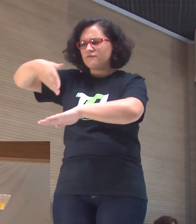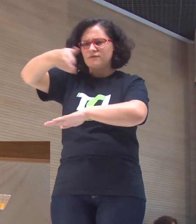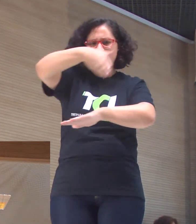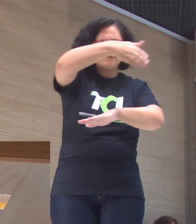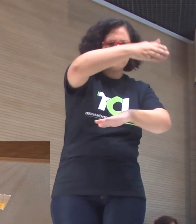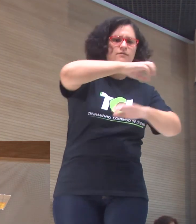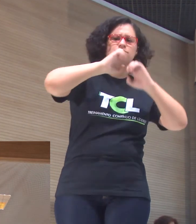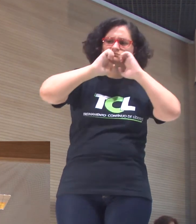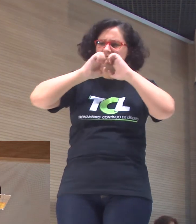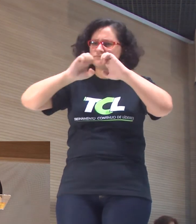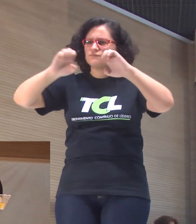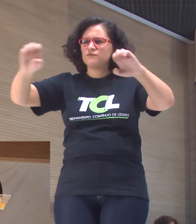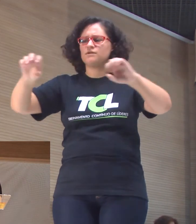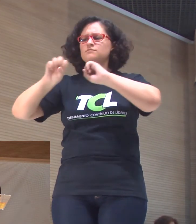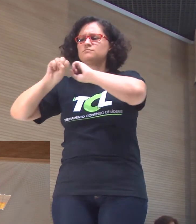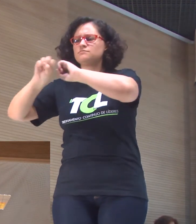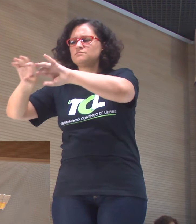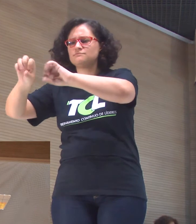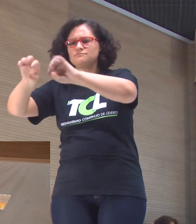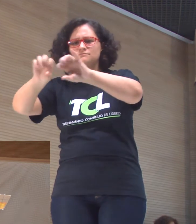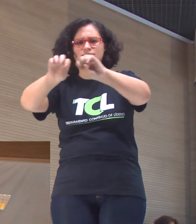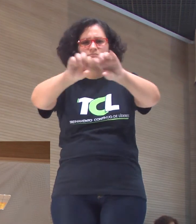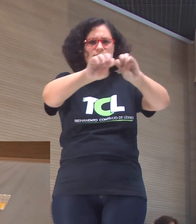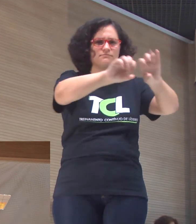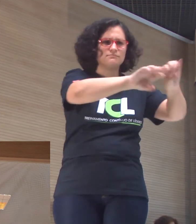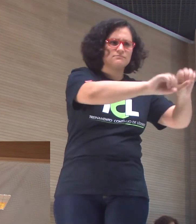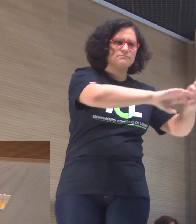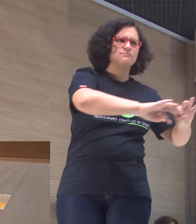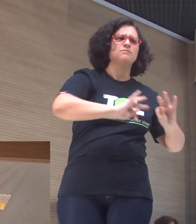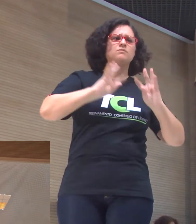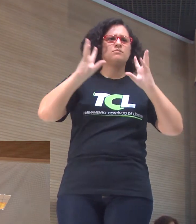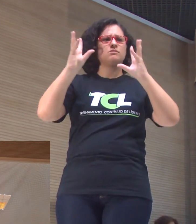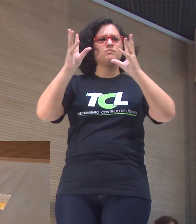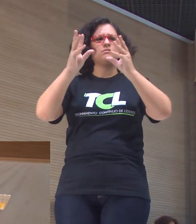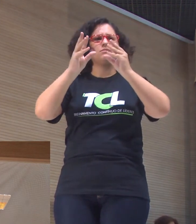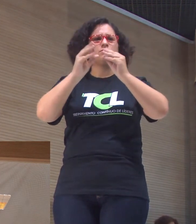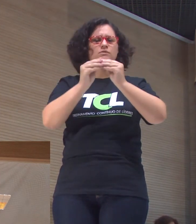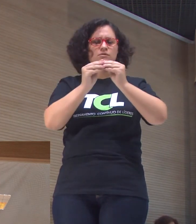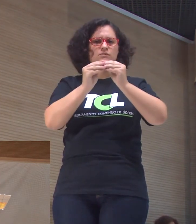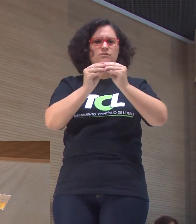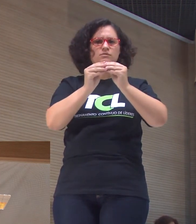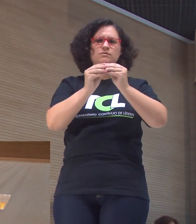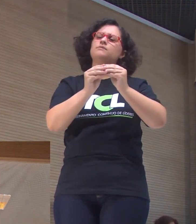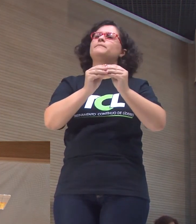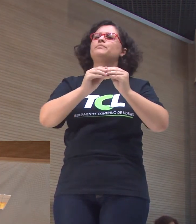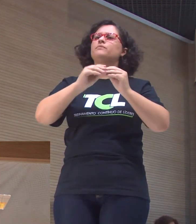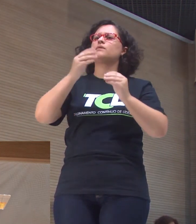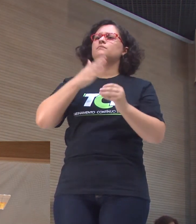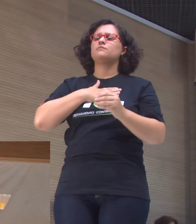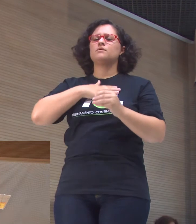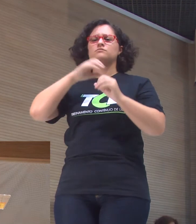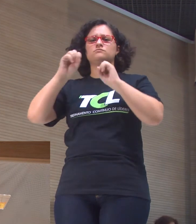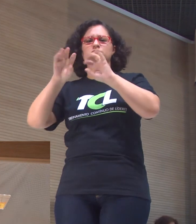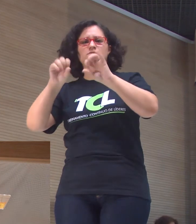nome do Pai e do Espírito Santo, ensinando-os a guardar todas as coisas que eu os tenho mandado.